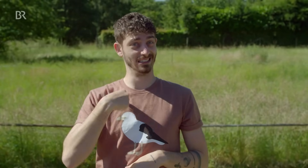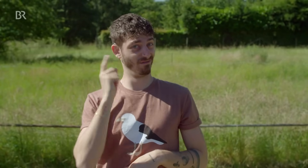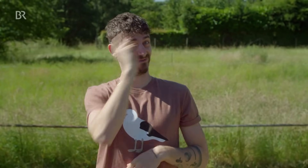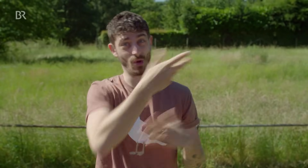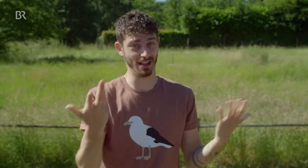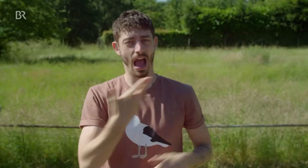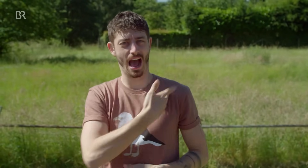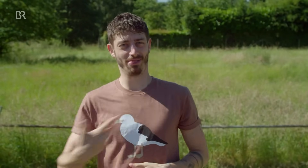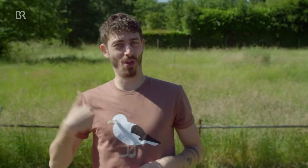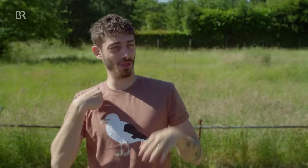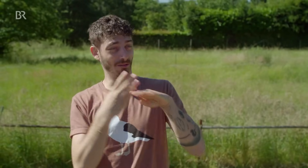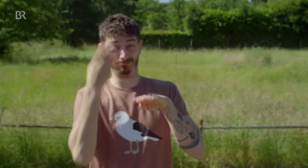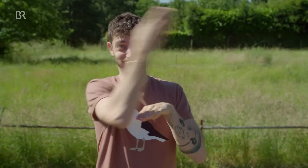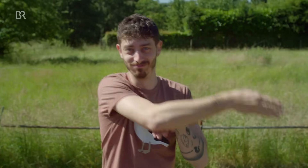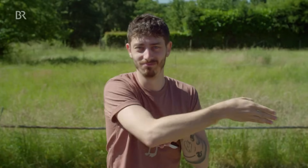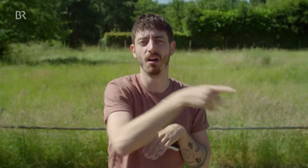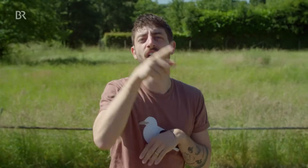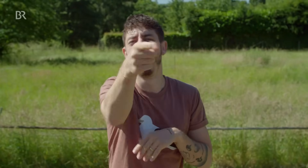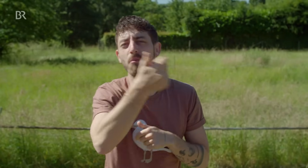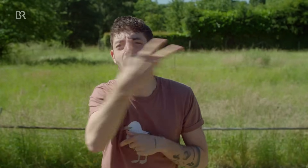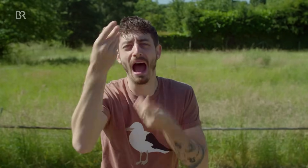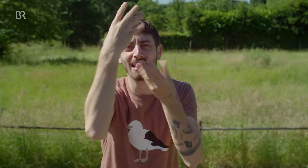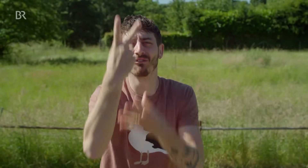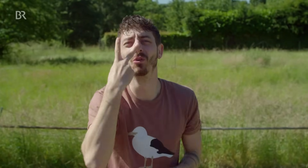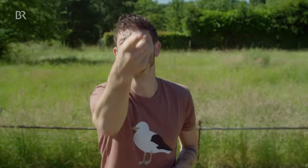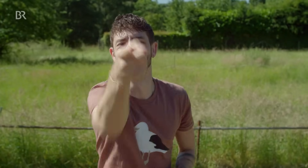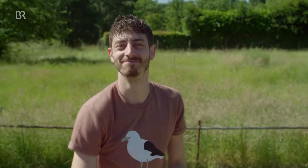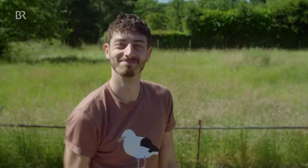Ich besuche jetzt Anton und für euch gibt es ein paar Infos über Brieftauben.